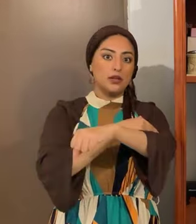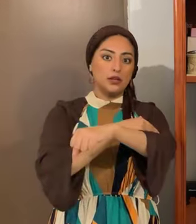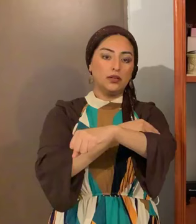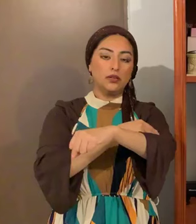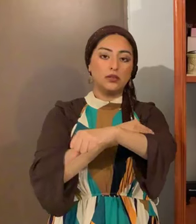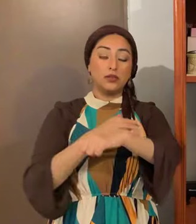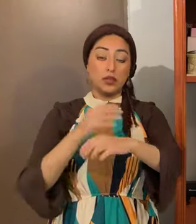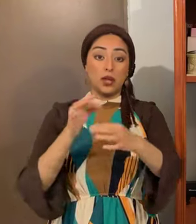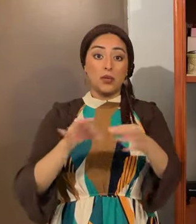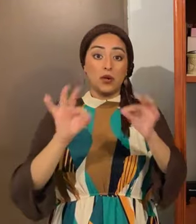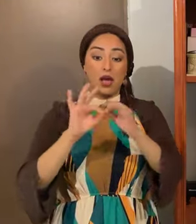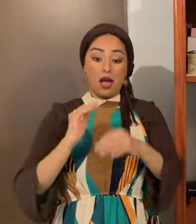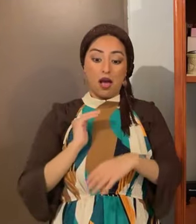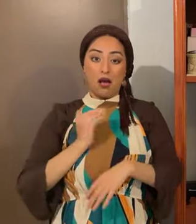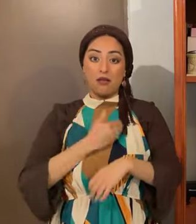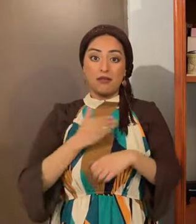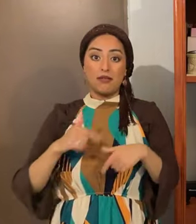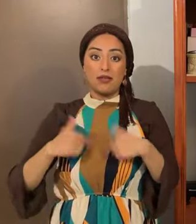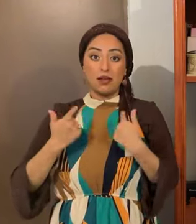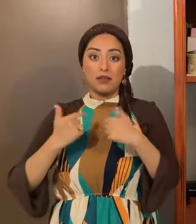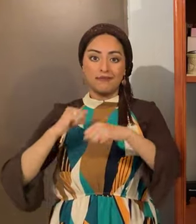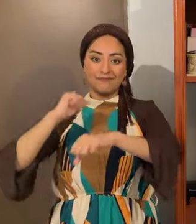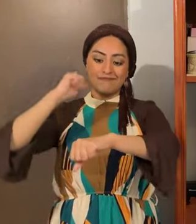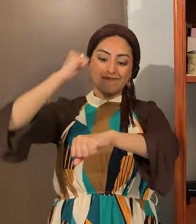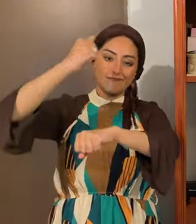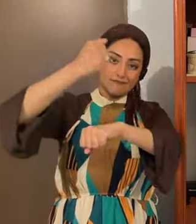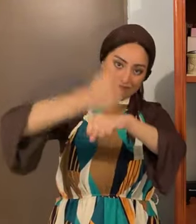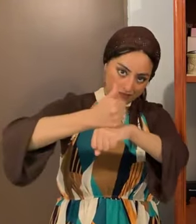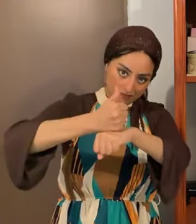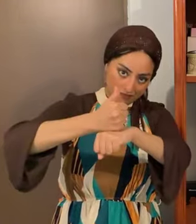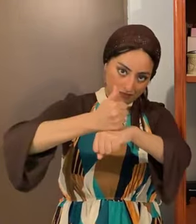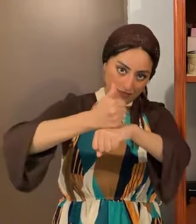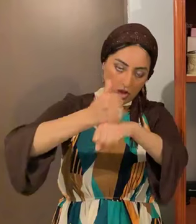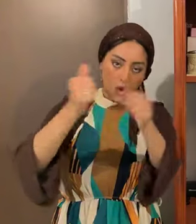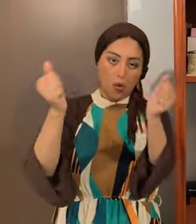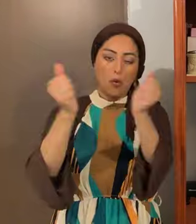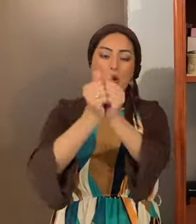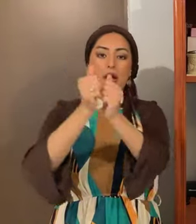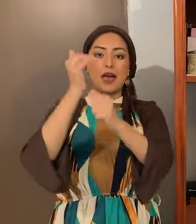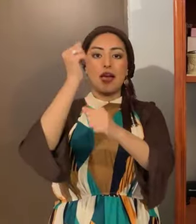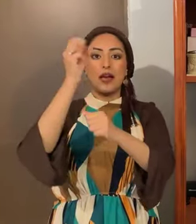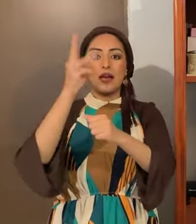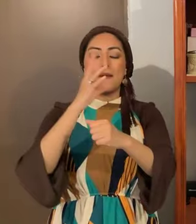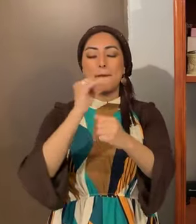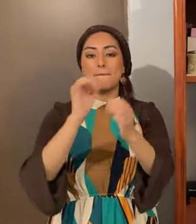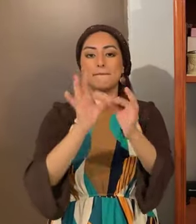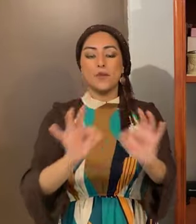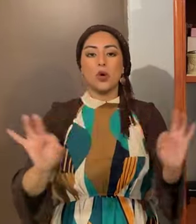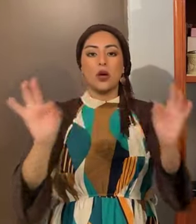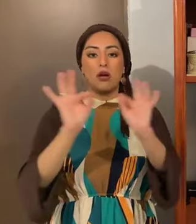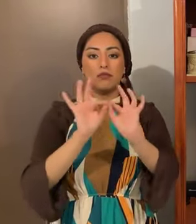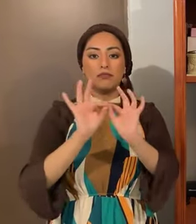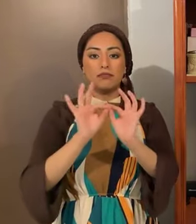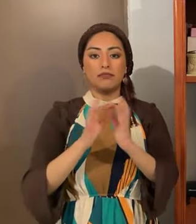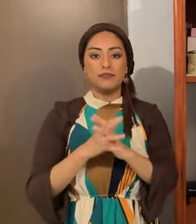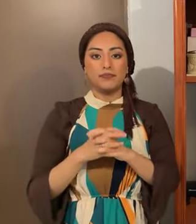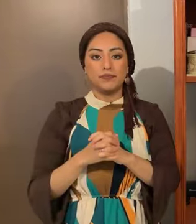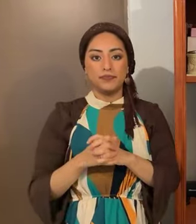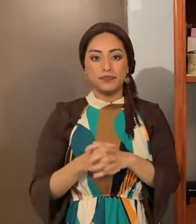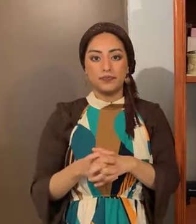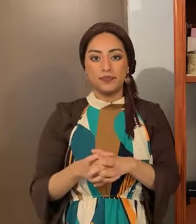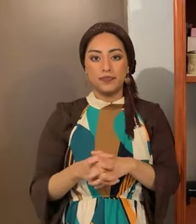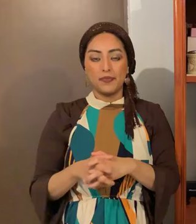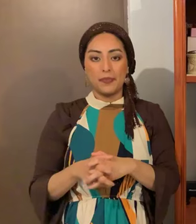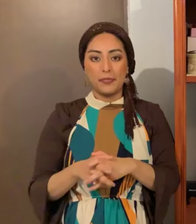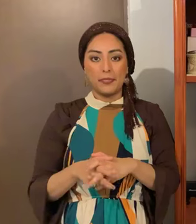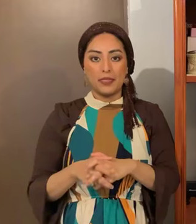esté fundamentada precisamente en Él, en Yahshua. Es bien importante eso, amados Ajín, Hayot, amigos,